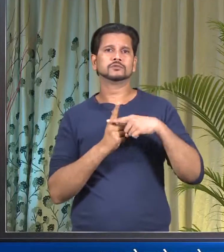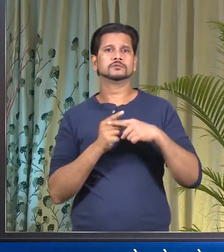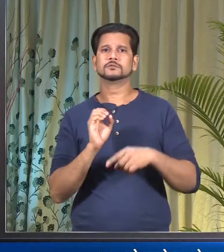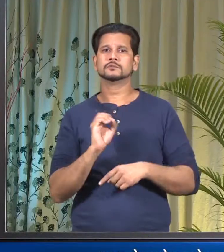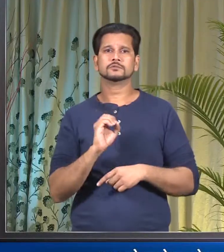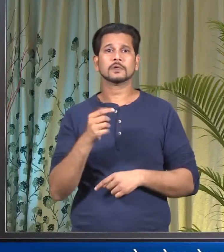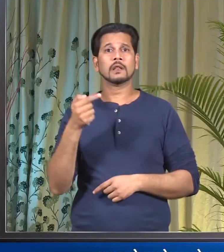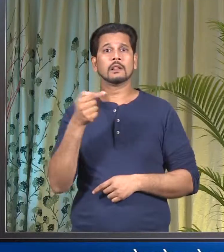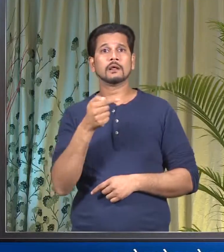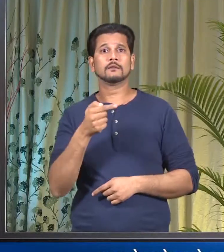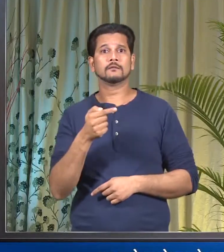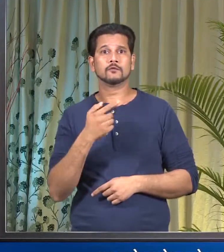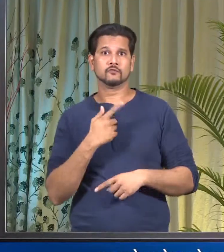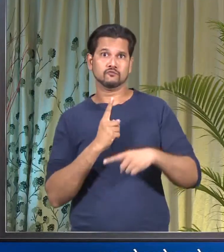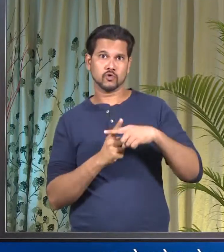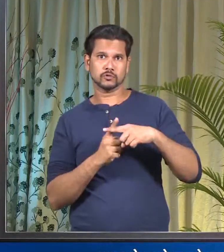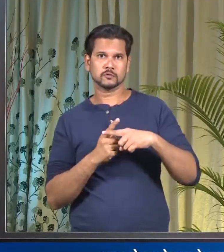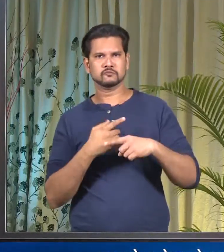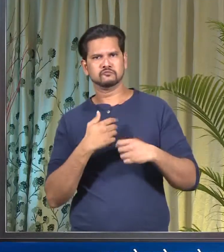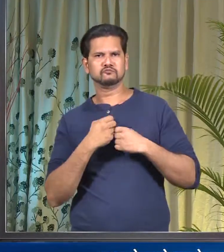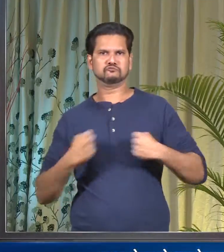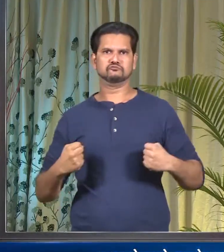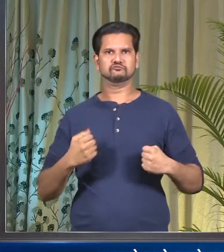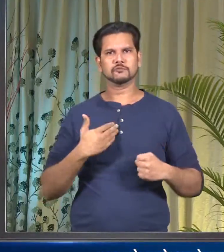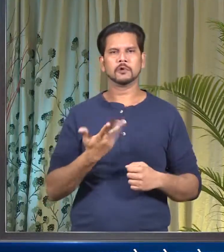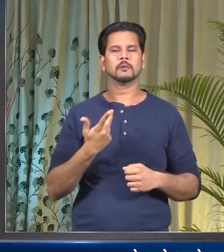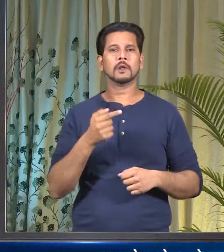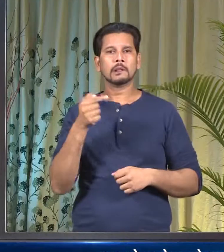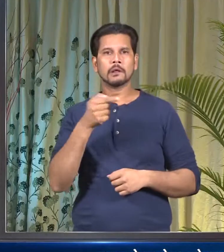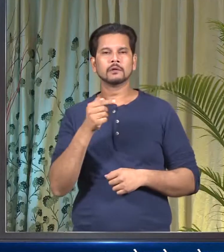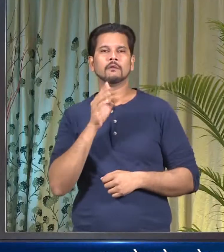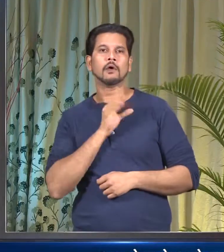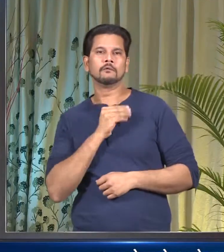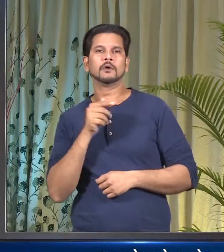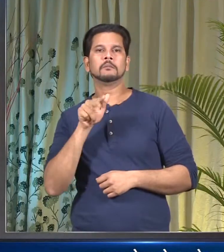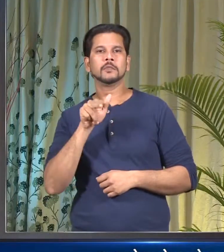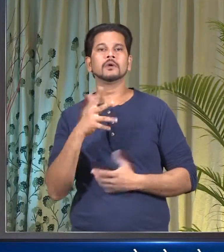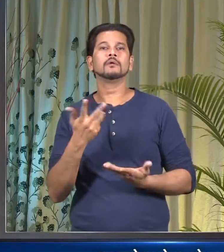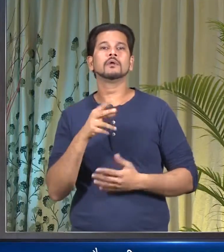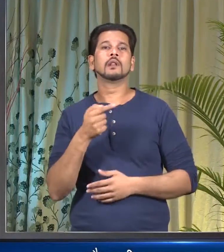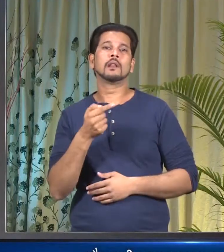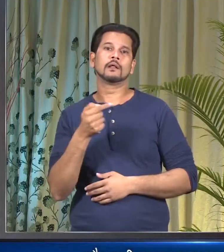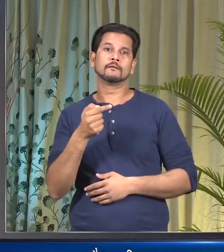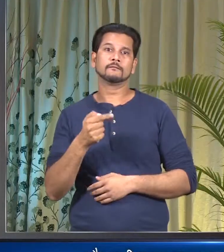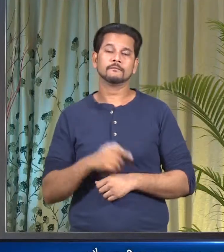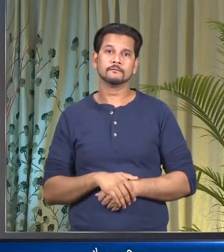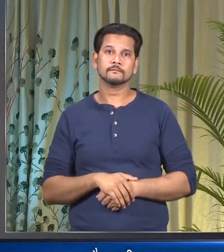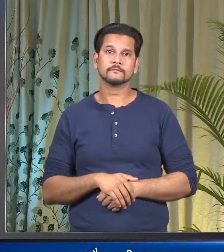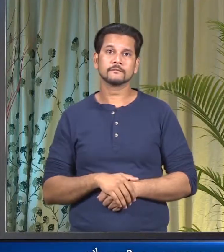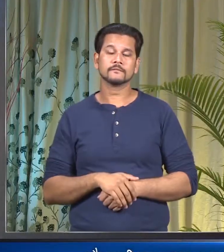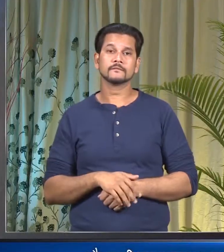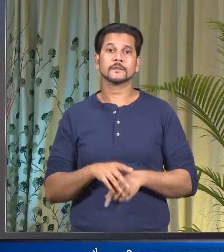फेस करने की शक्ती नहीं है इसलिए उसने जूट बोला और उसकी